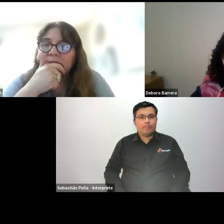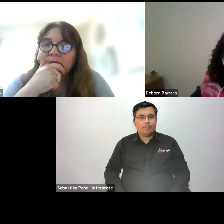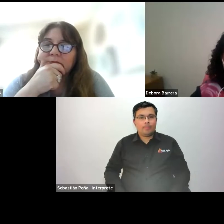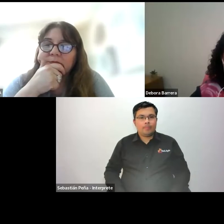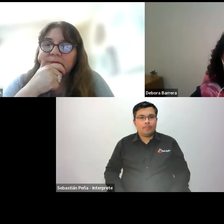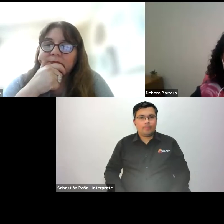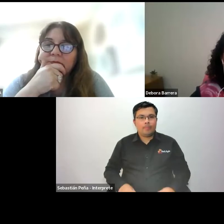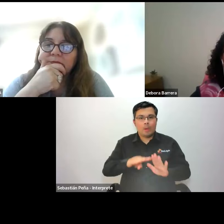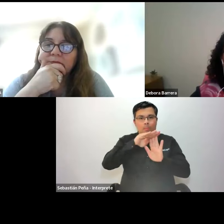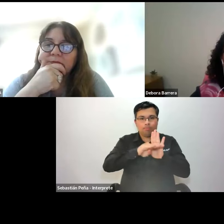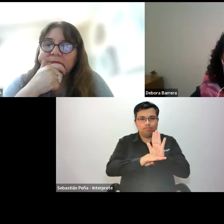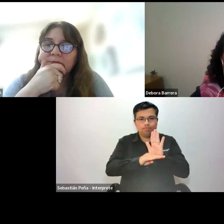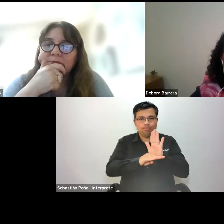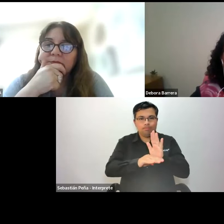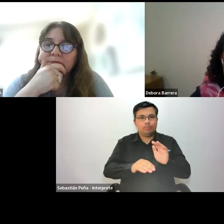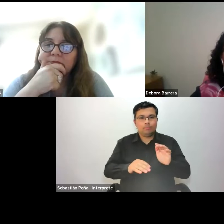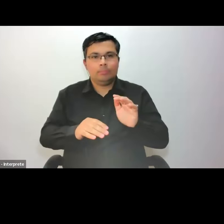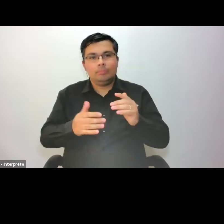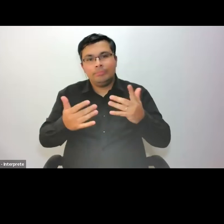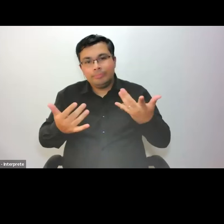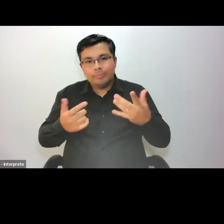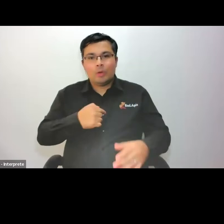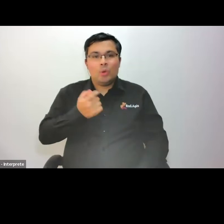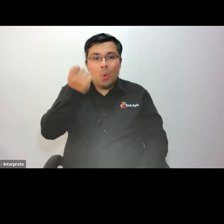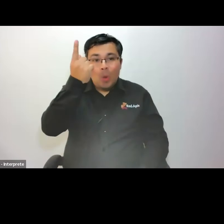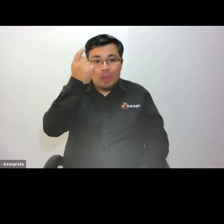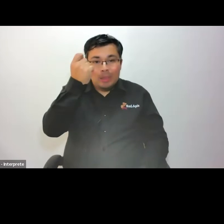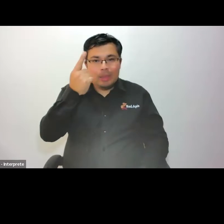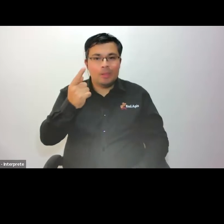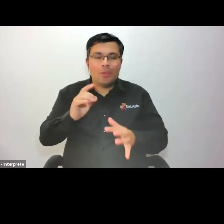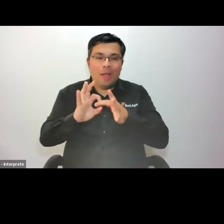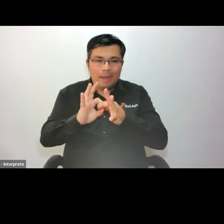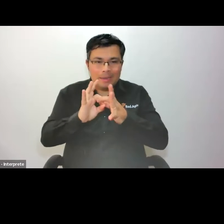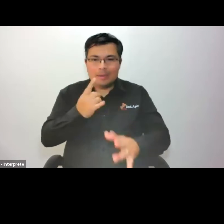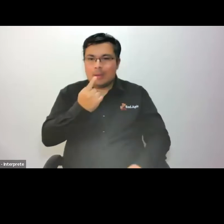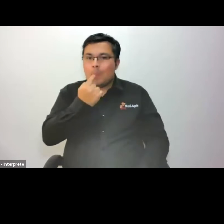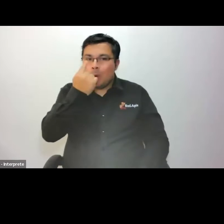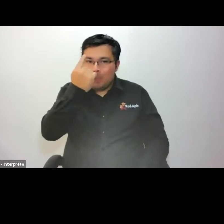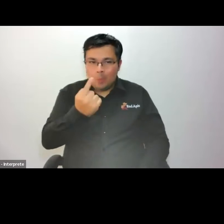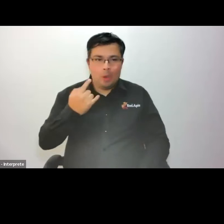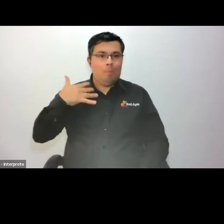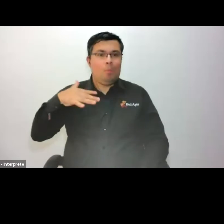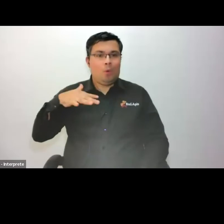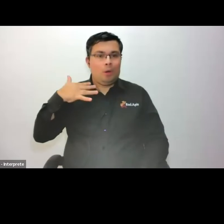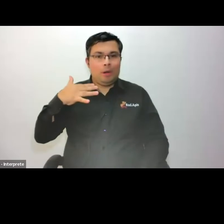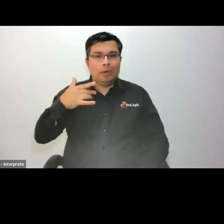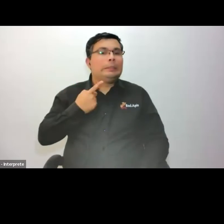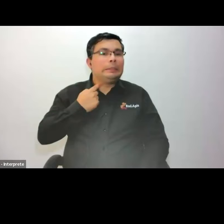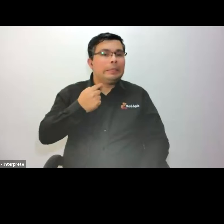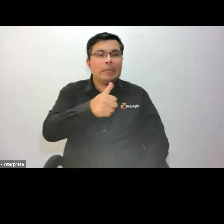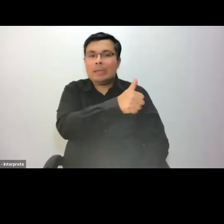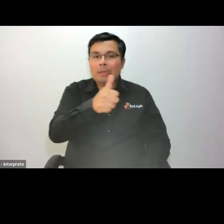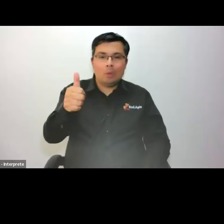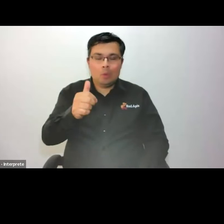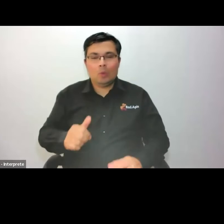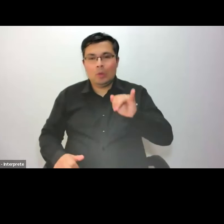Perfecto, muchas gracias, Débora. Yo entiendo que esta es una pregunta de alta relevancia y alto interés de todos y todas. Sobre todo en este periodo, que estamos